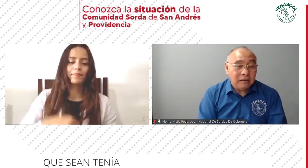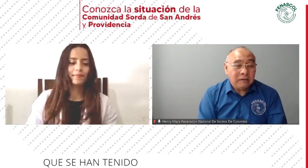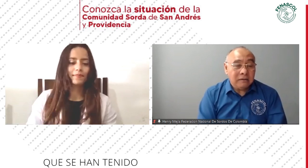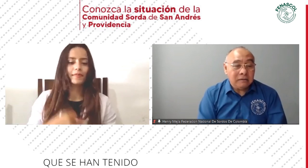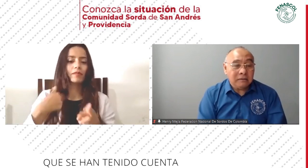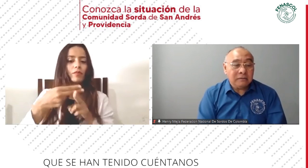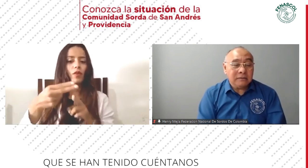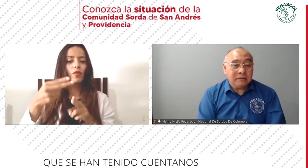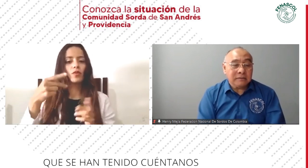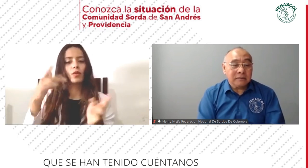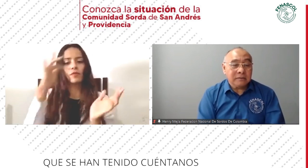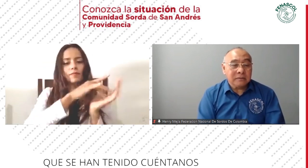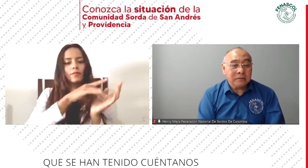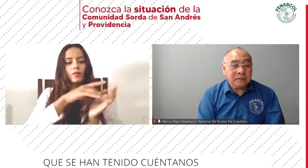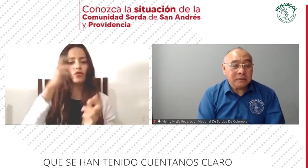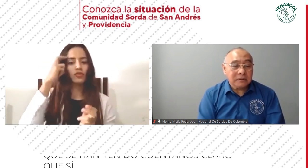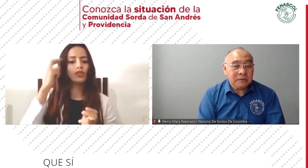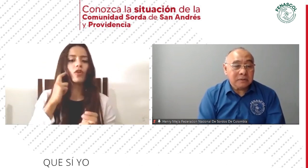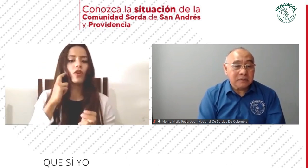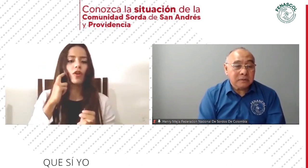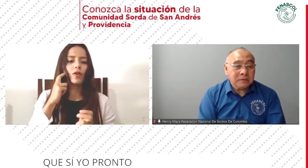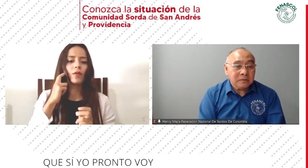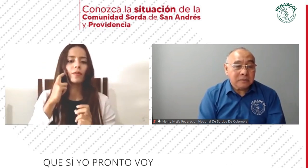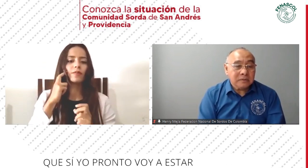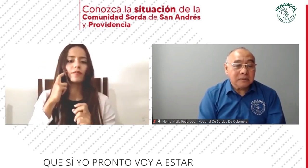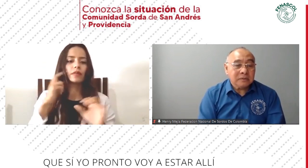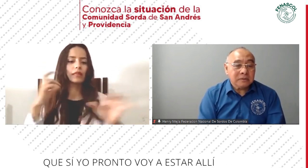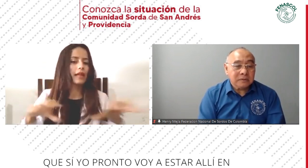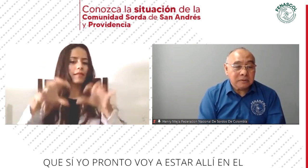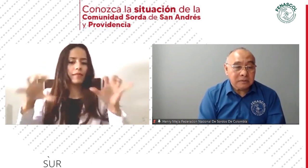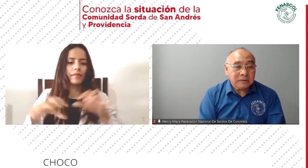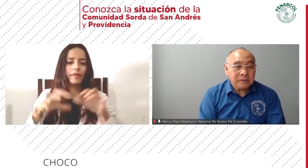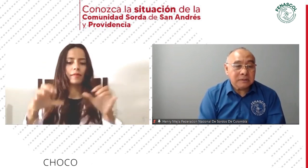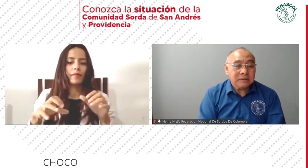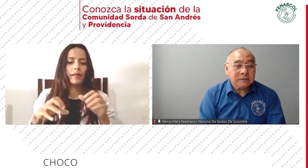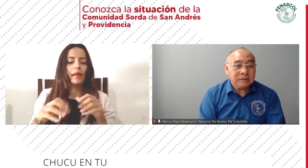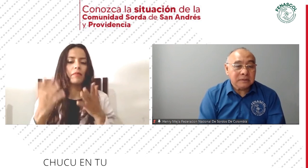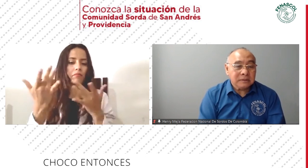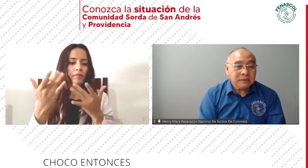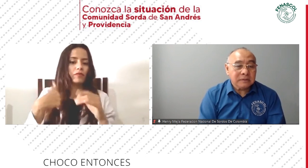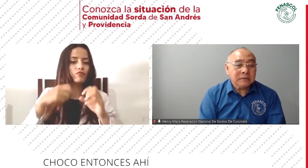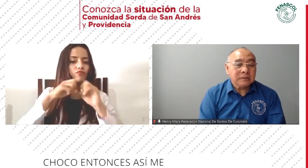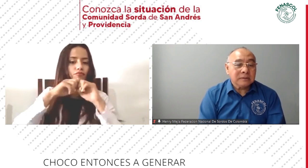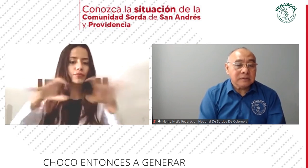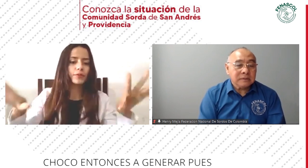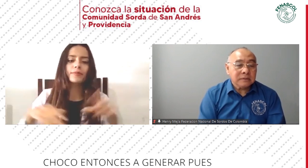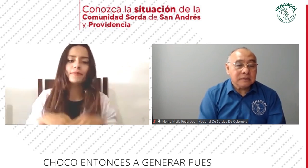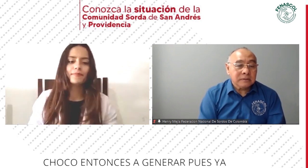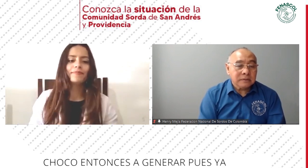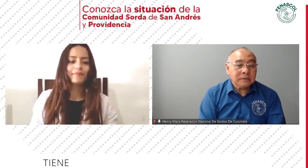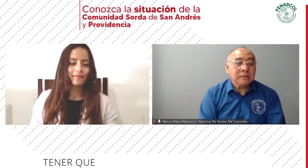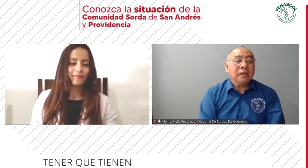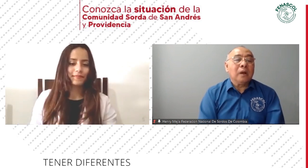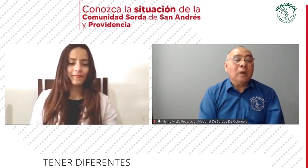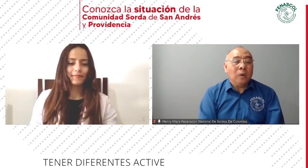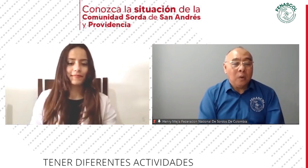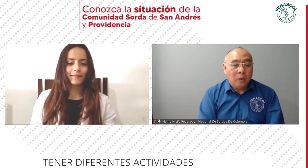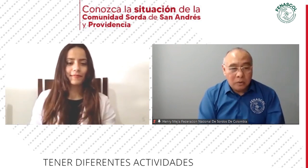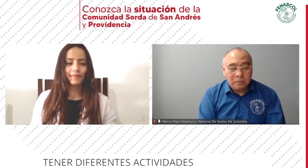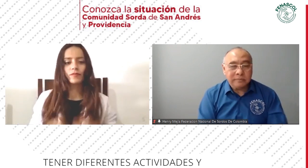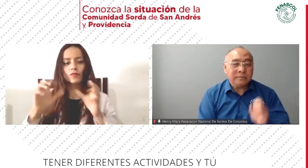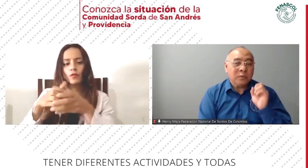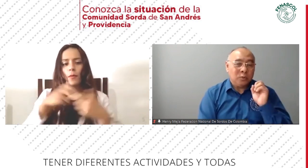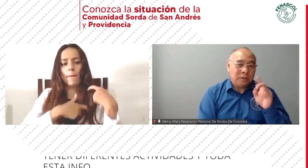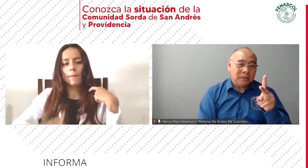han tenido cuéntanos claro que si yo pronto voy a estar allí en el choco entonces a generar ya tener diferentes actividades